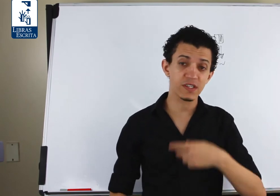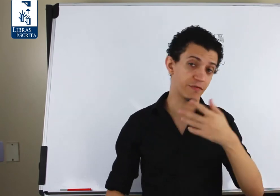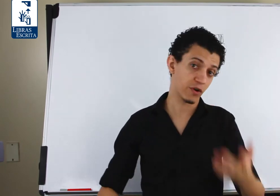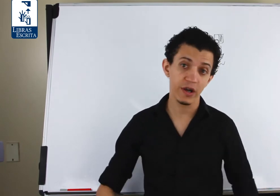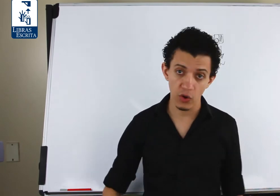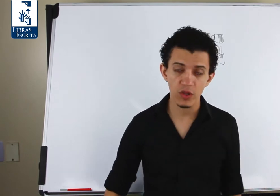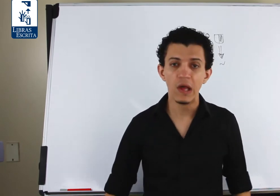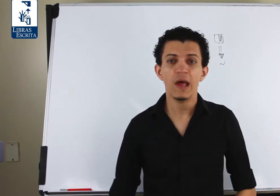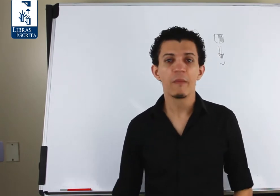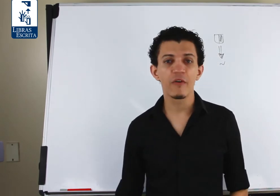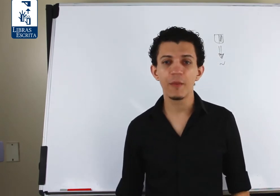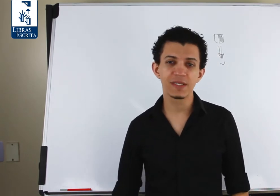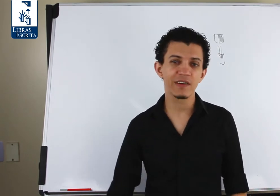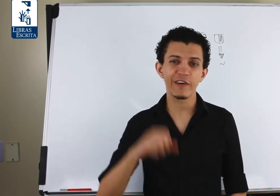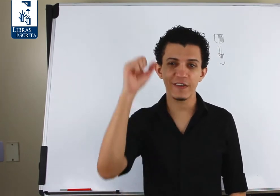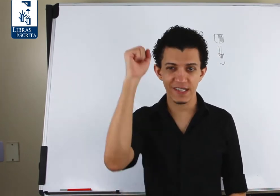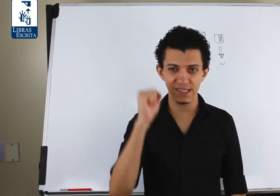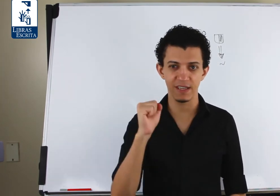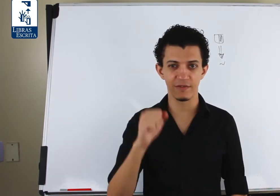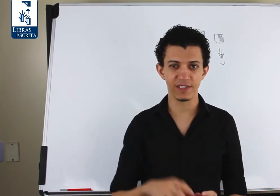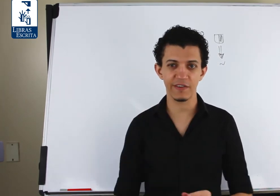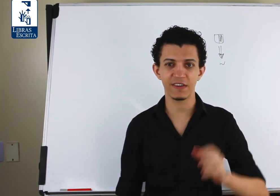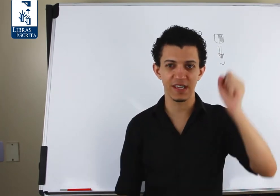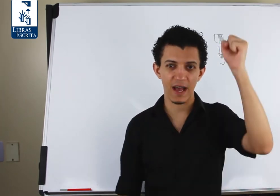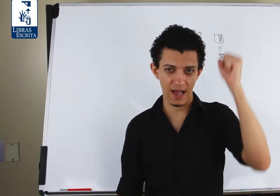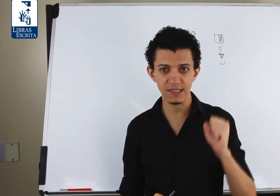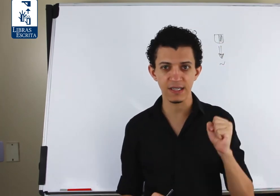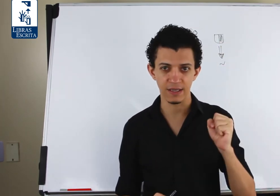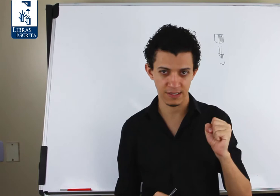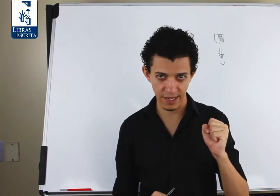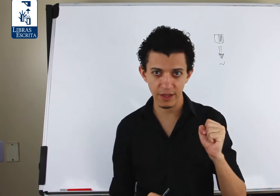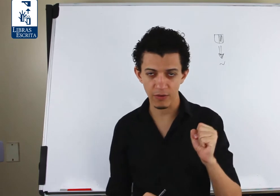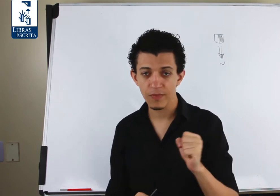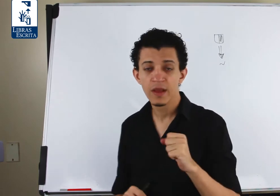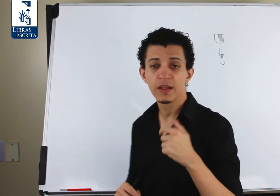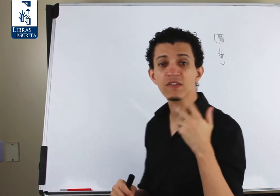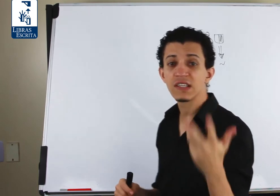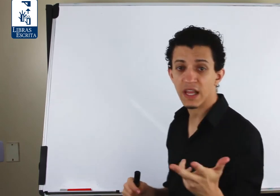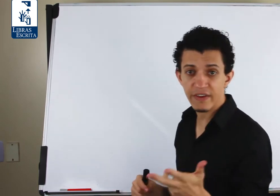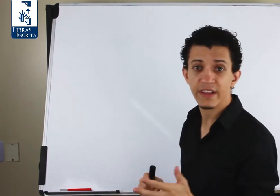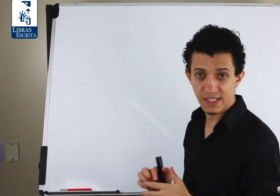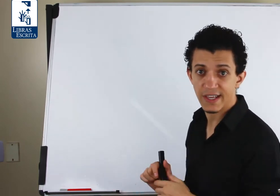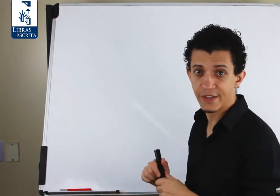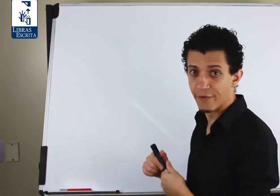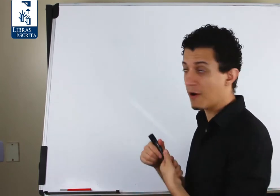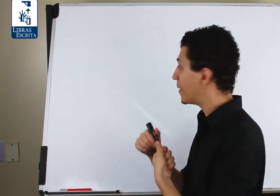você for canhoto, provavelmente você não vai fazer assim, você vai fazer assim, certo? Então você escreveria da seguinte forma.